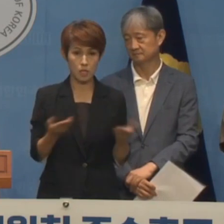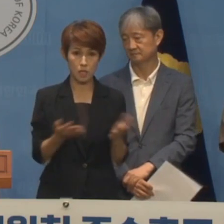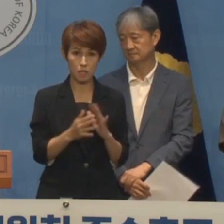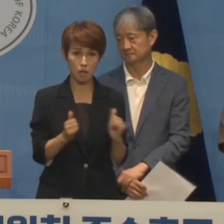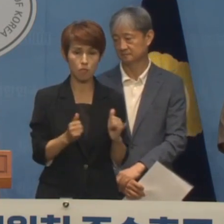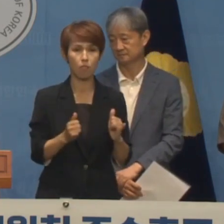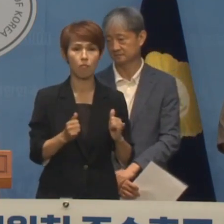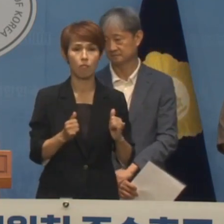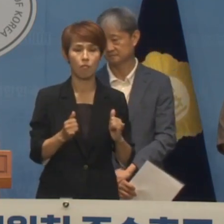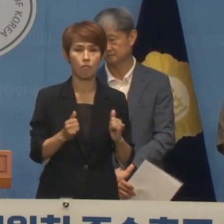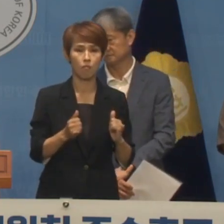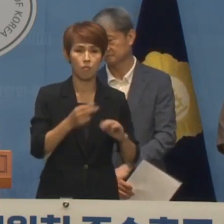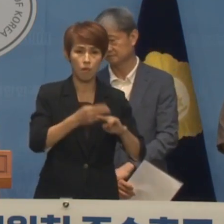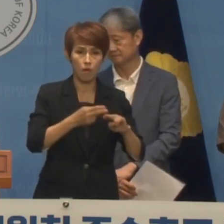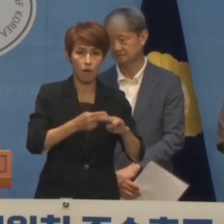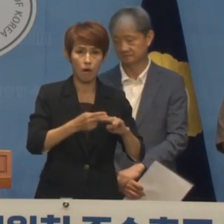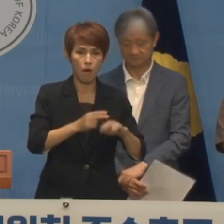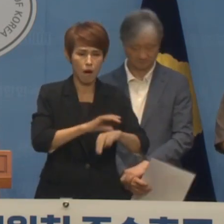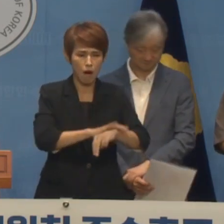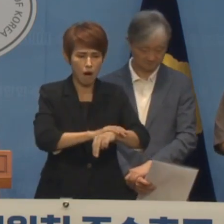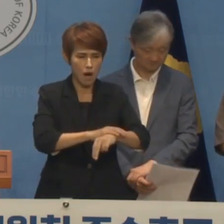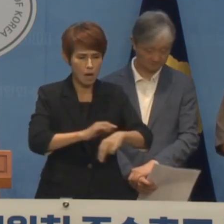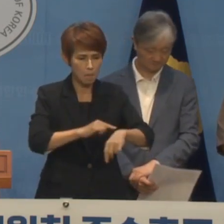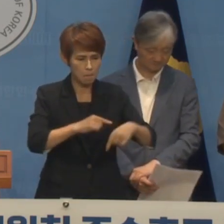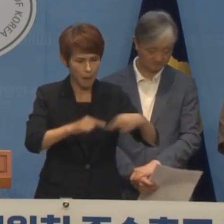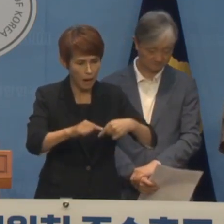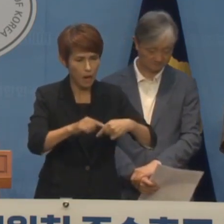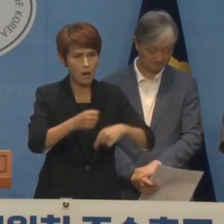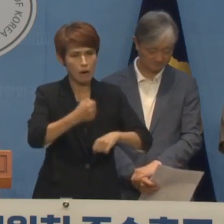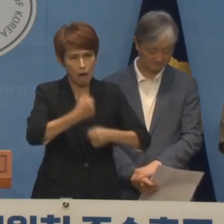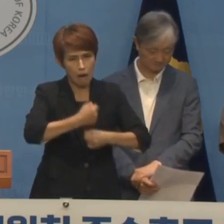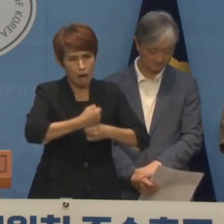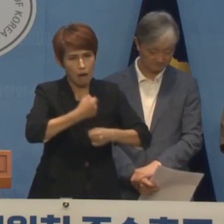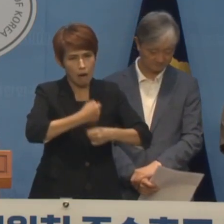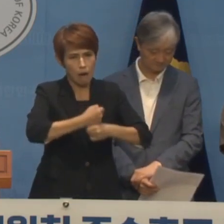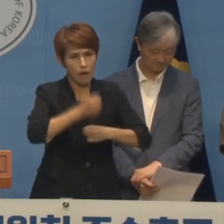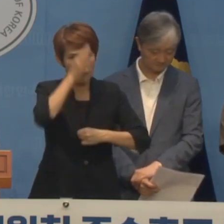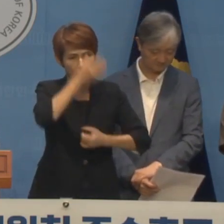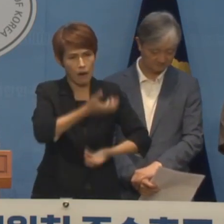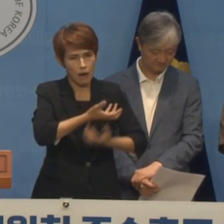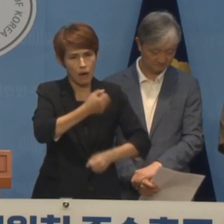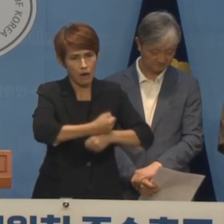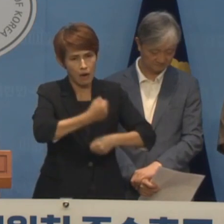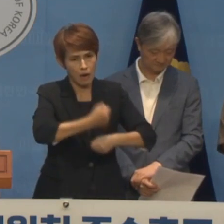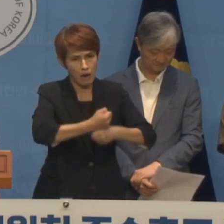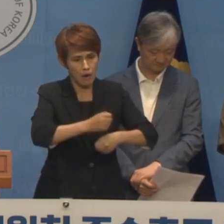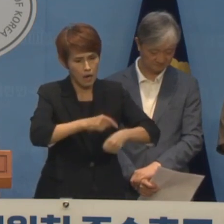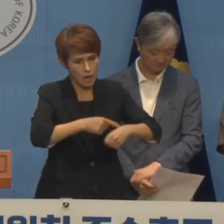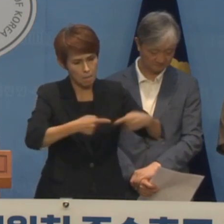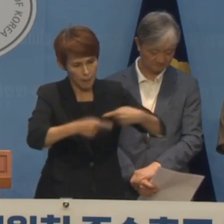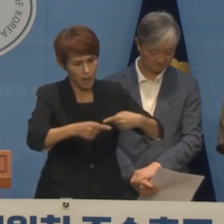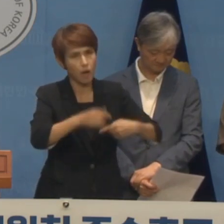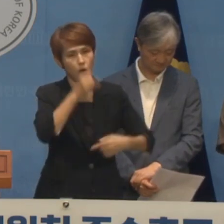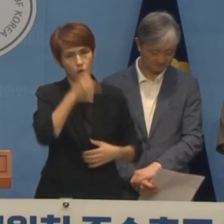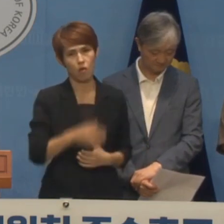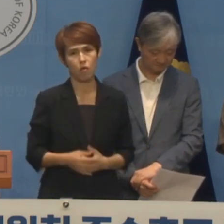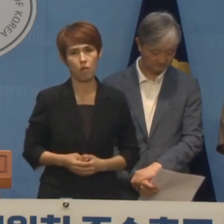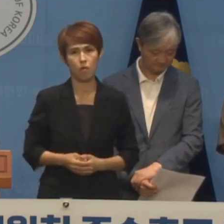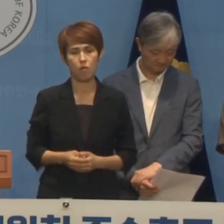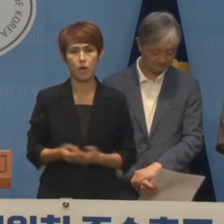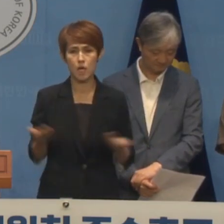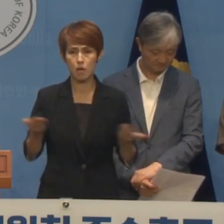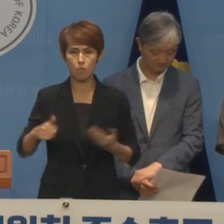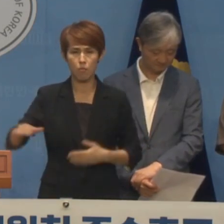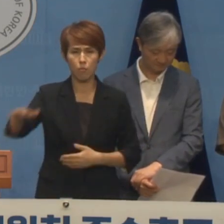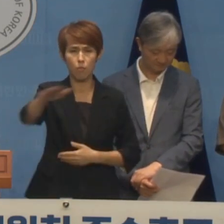행사 등으로 인해서 팔목의 인대가 끊어져 나가도록 수백 마리의 닭을 튀기고 있습니다. 이뿐만이 아니라 현장에서 일하는